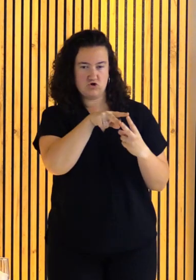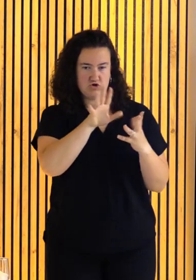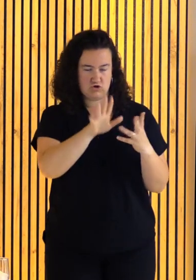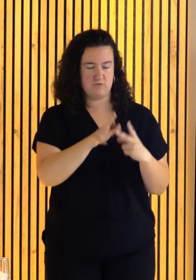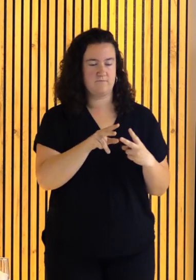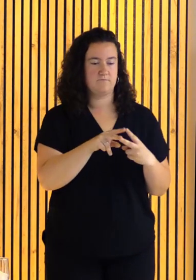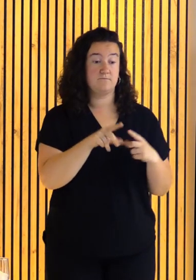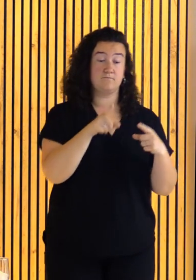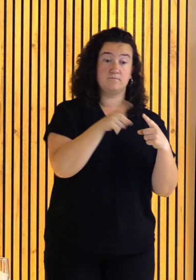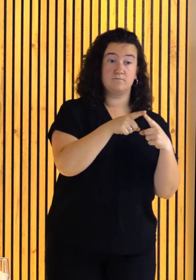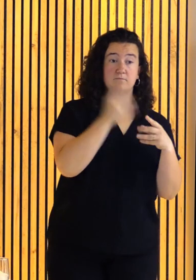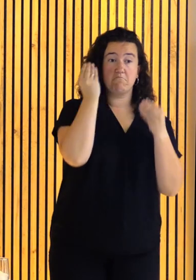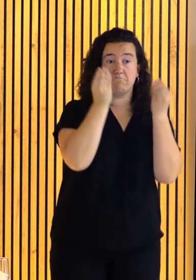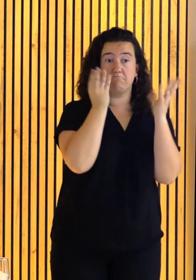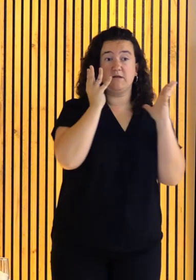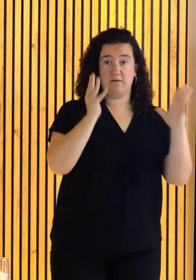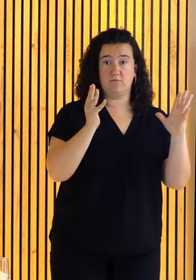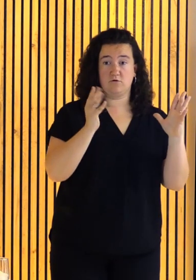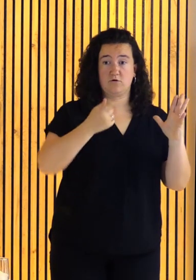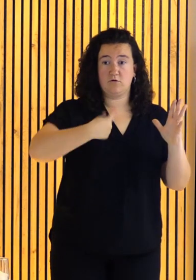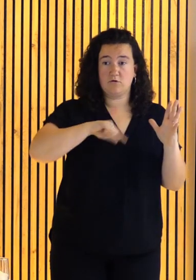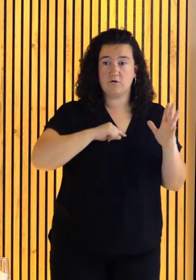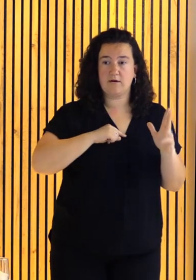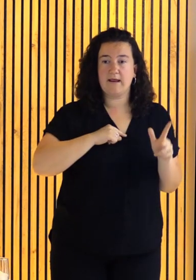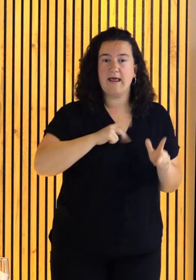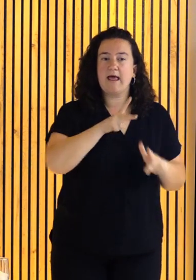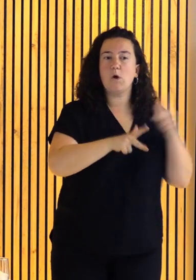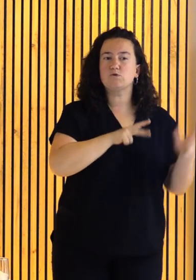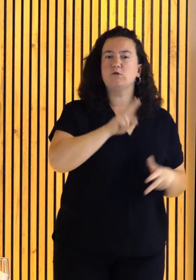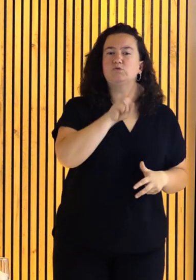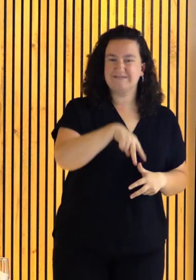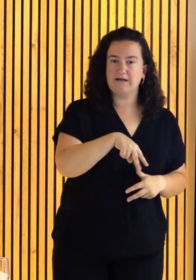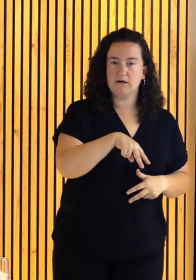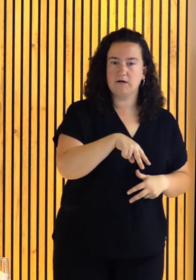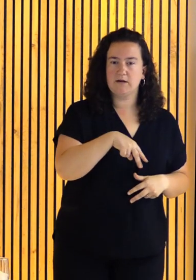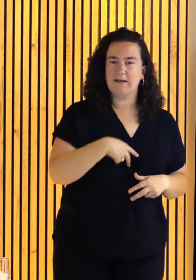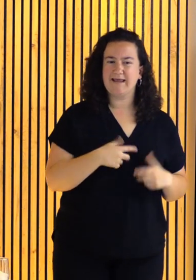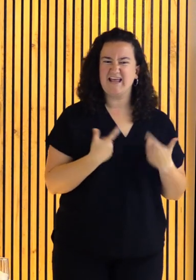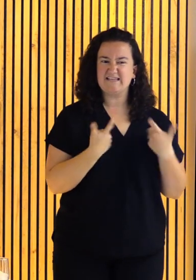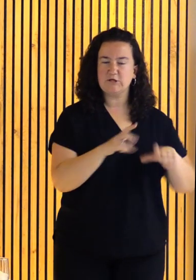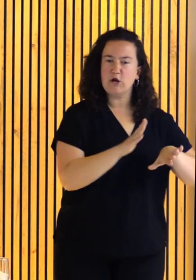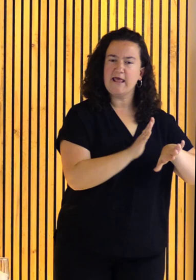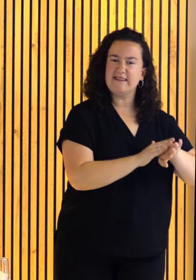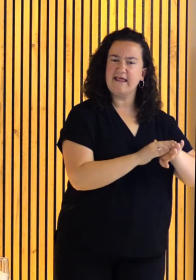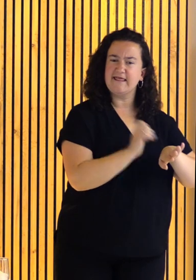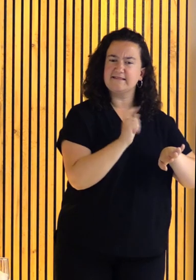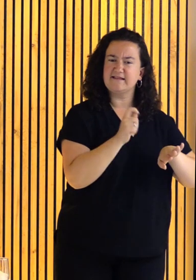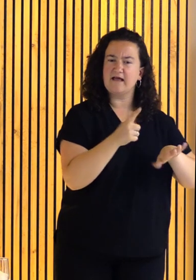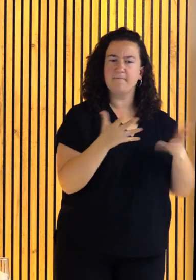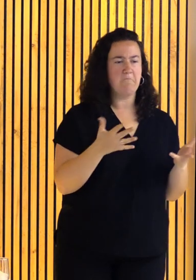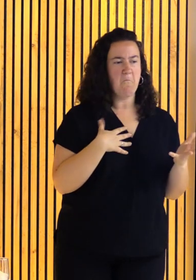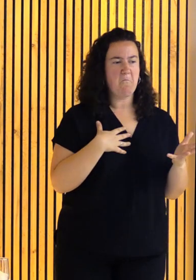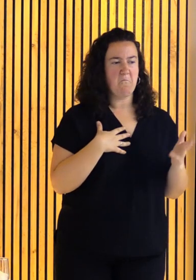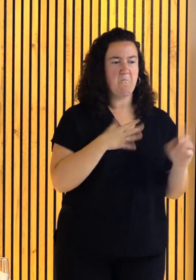iruditzen zitzaigun, euskaldun izatea, ezkerreko sektorea askotan, ez dela konsideratzen benetako zapalketa